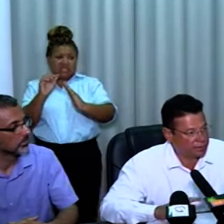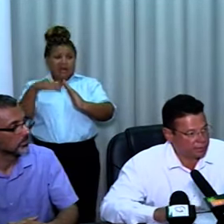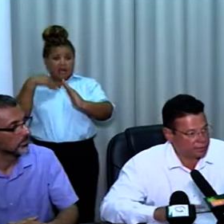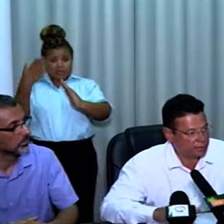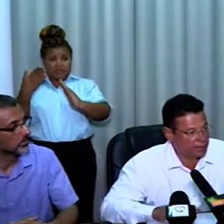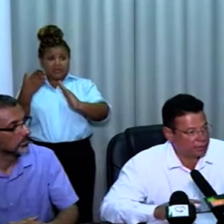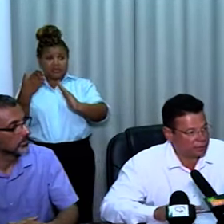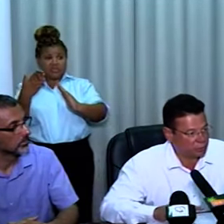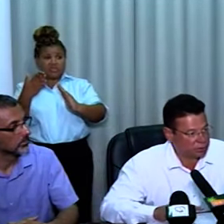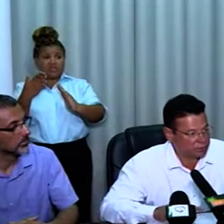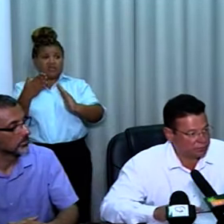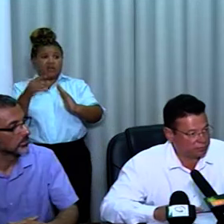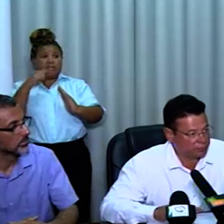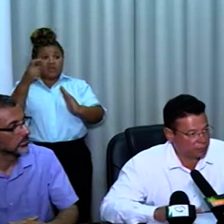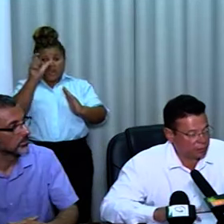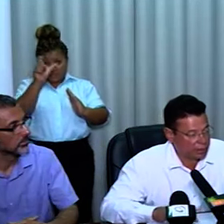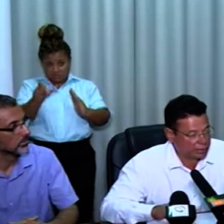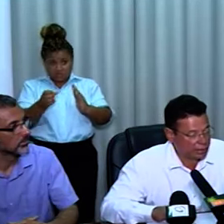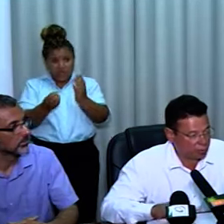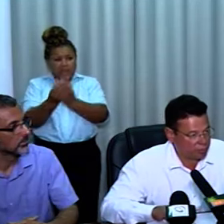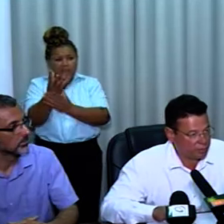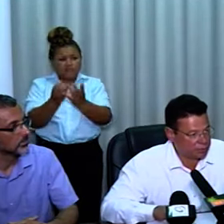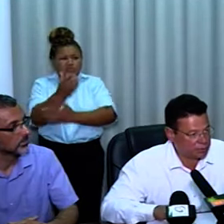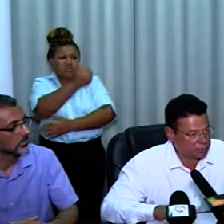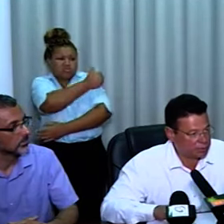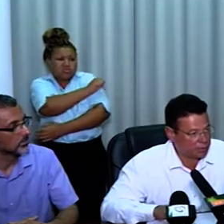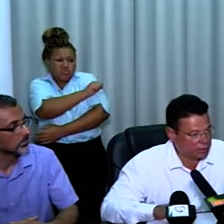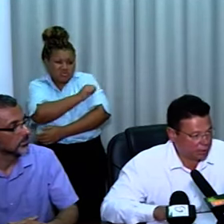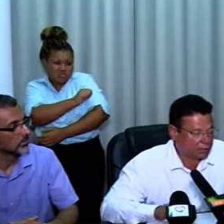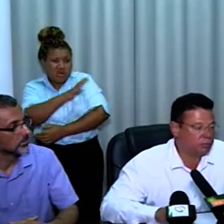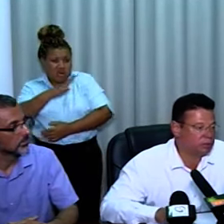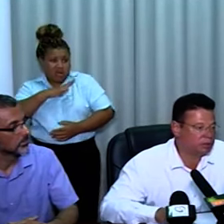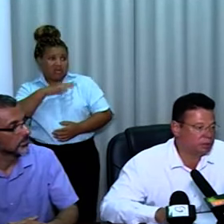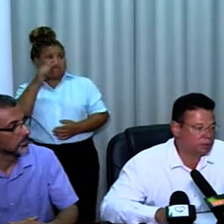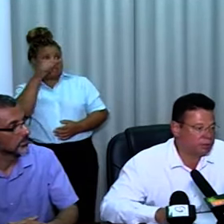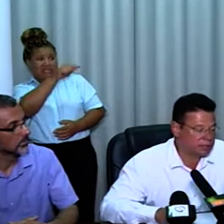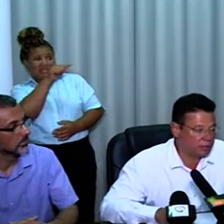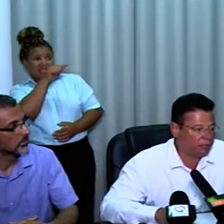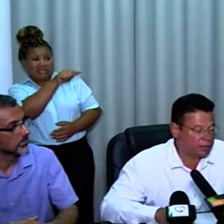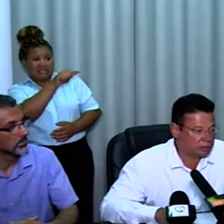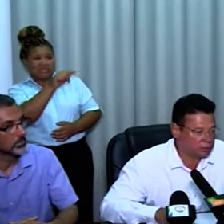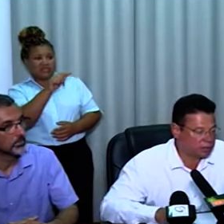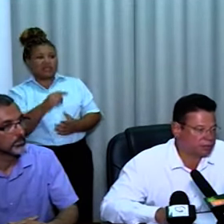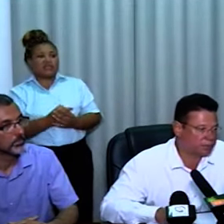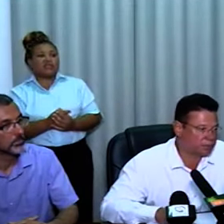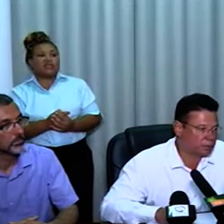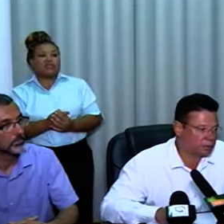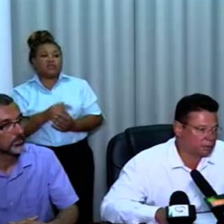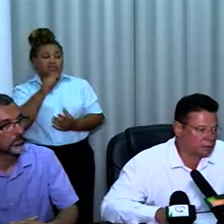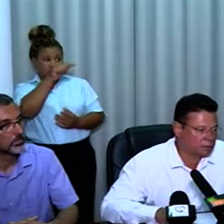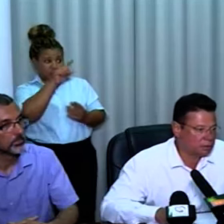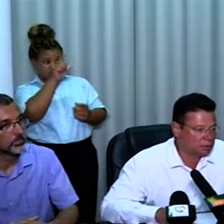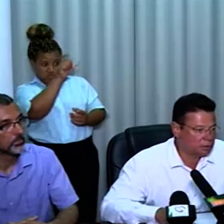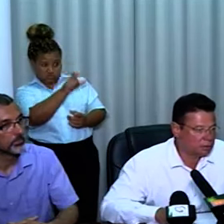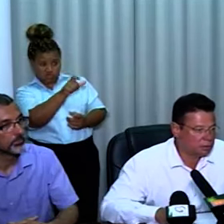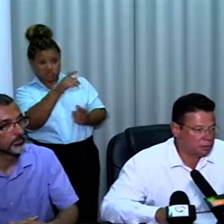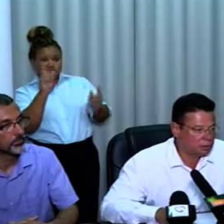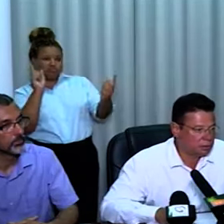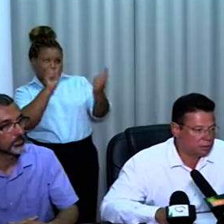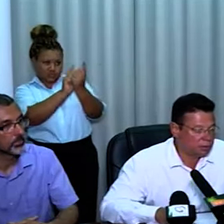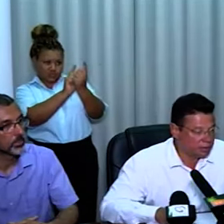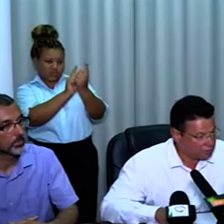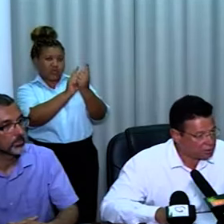qui peuvent tester positif. Et ça nous a confirmé samedi, il est là que nous décidons de faire ce test. Ça veut dire qu'il initie ce test, c'est pas bon à